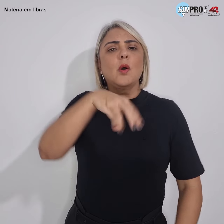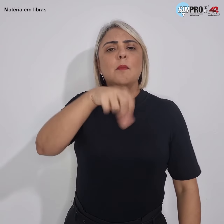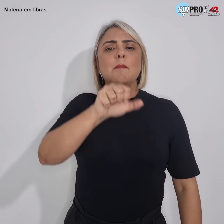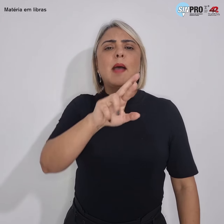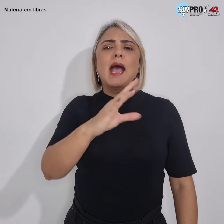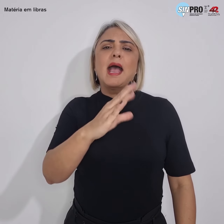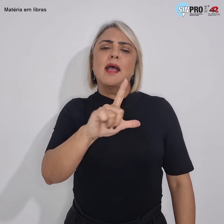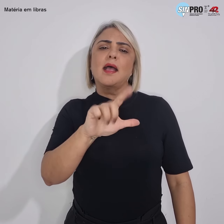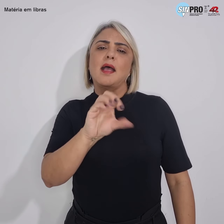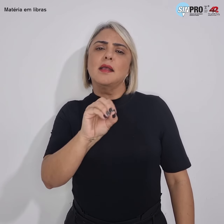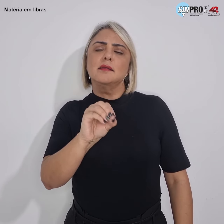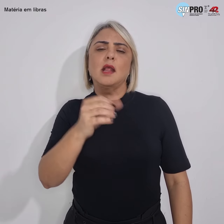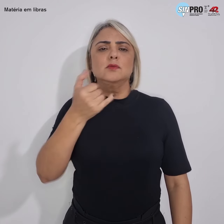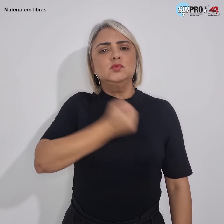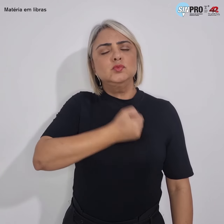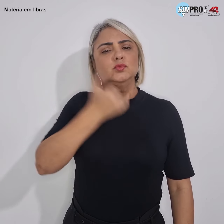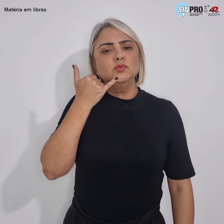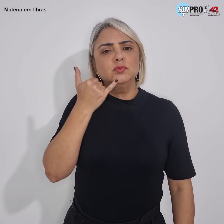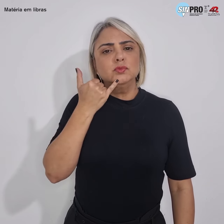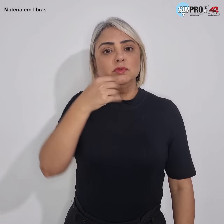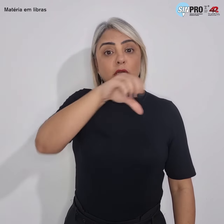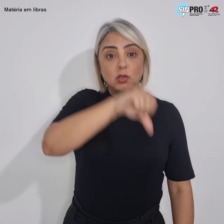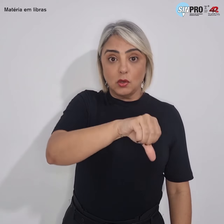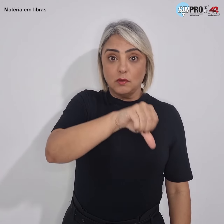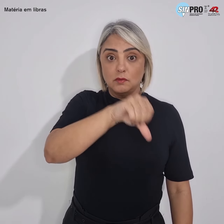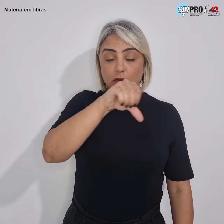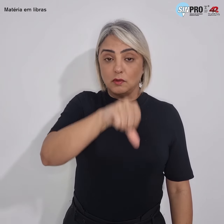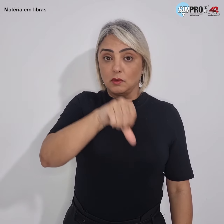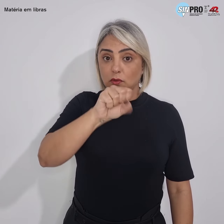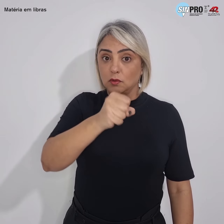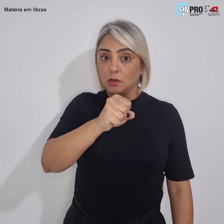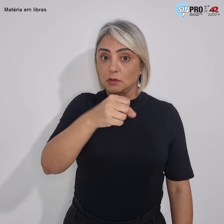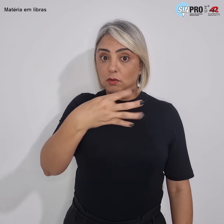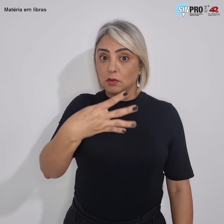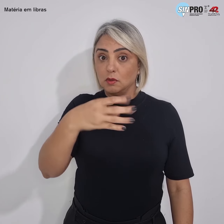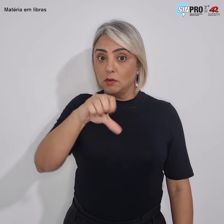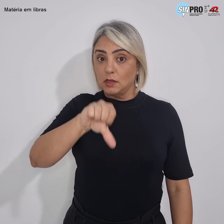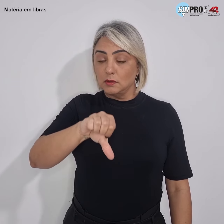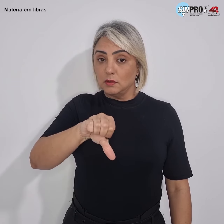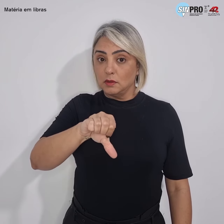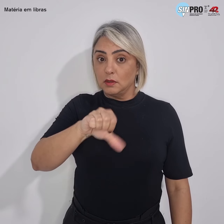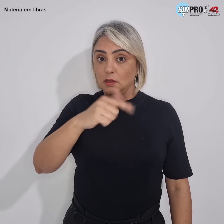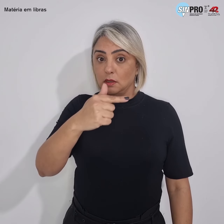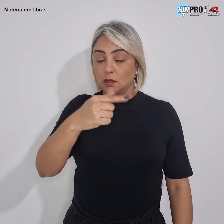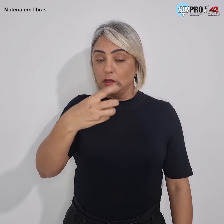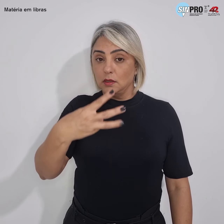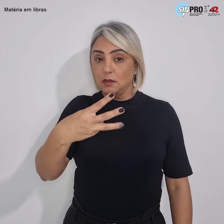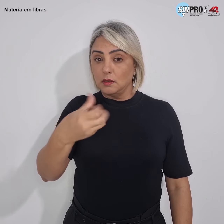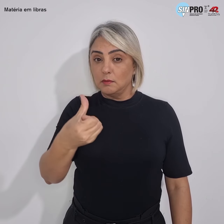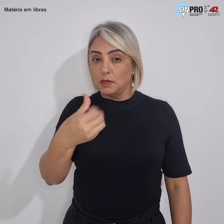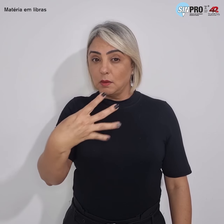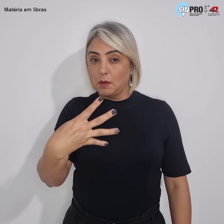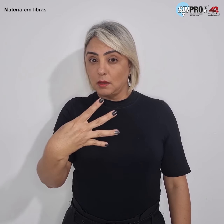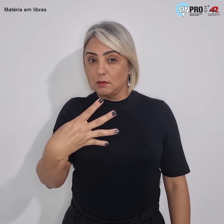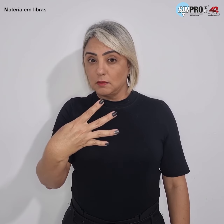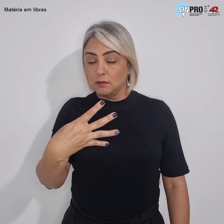Ricardo, com o número de telefone 998497364.